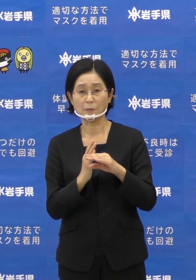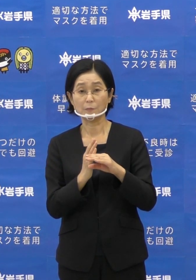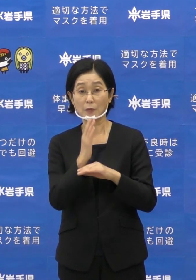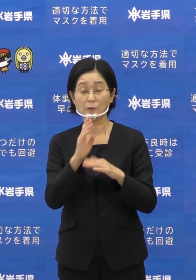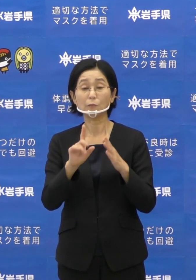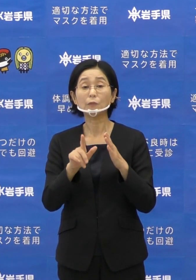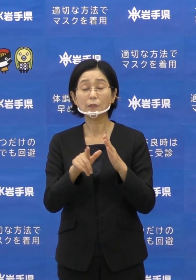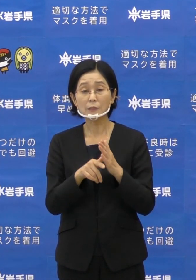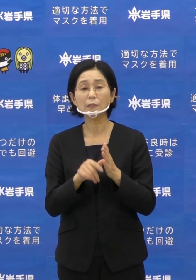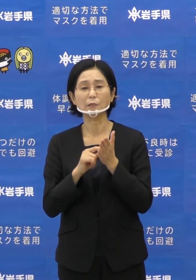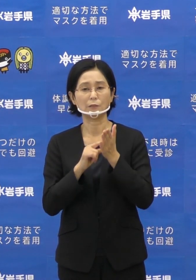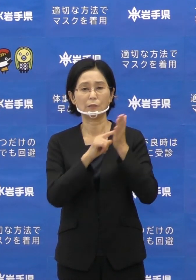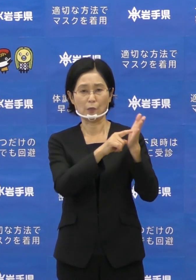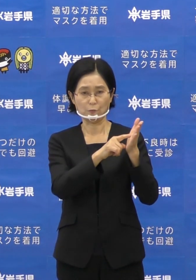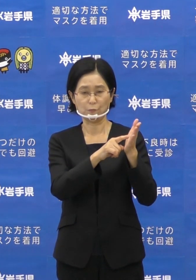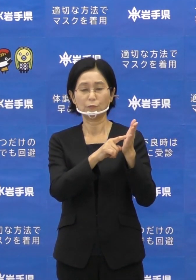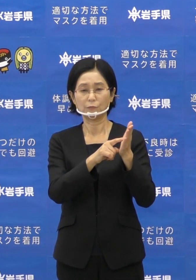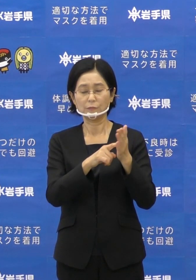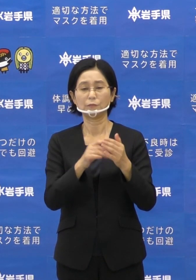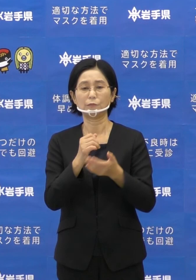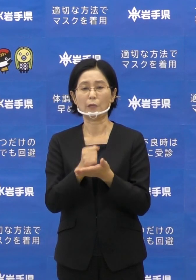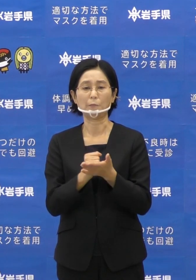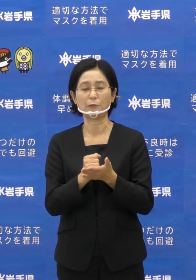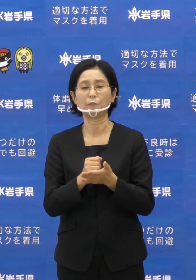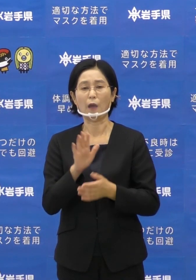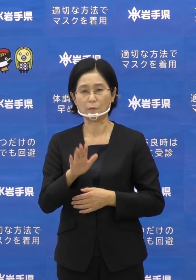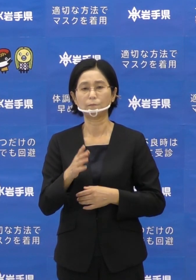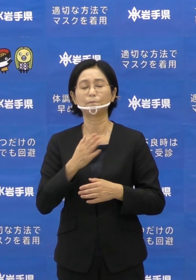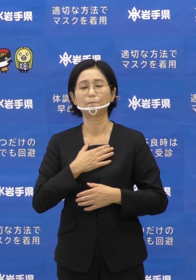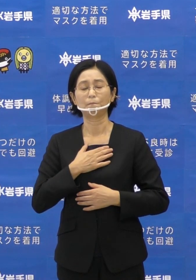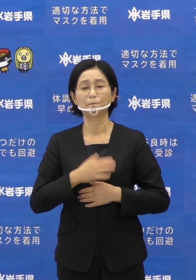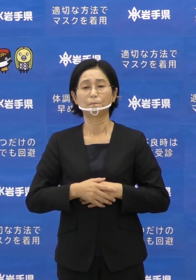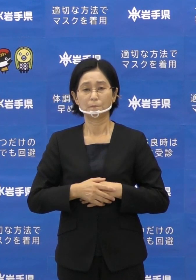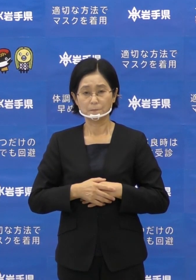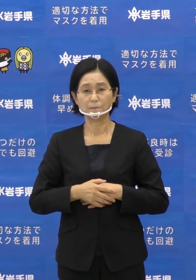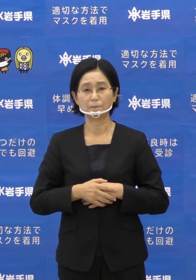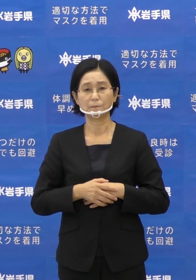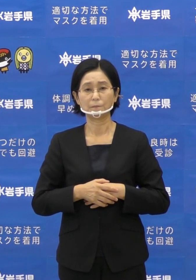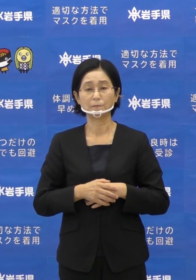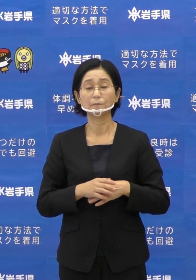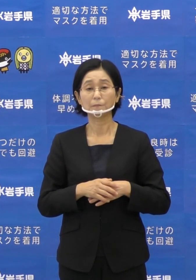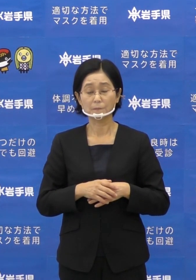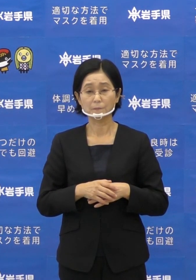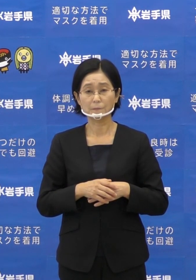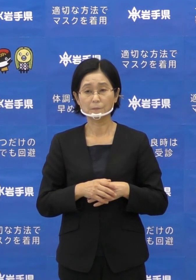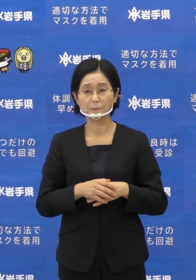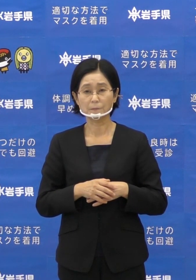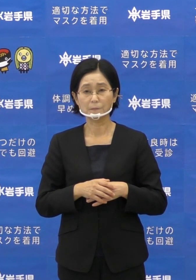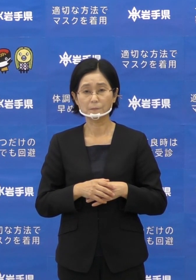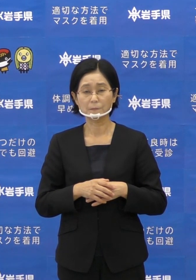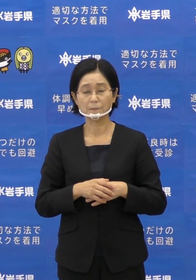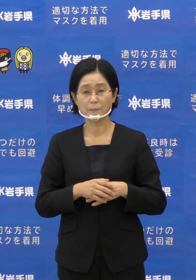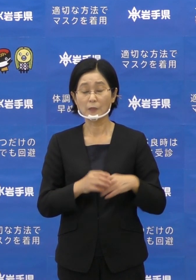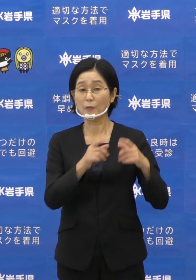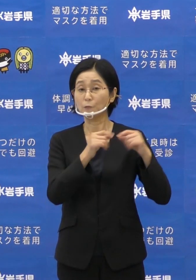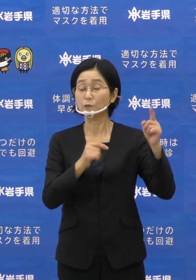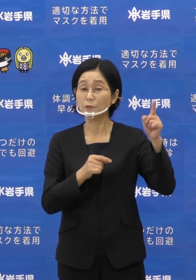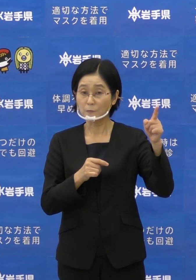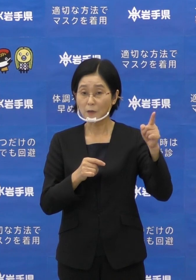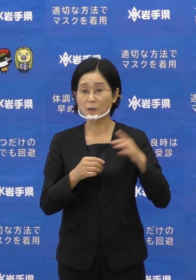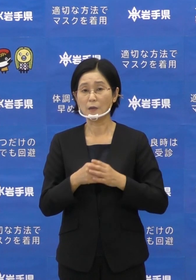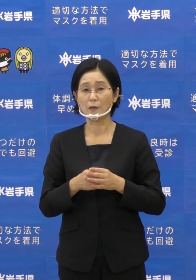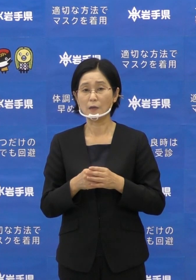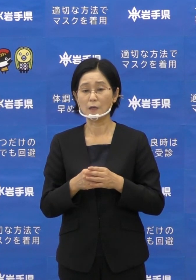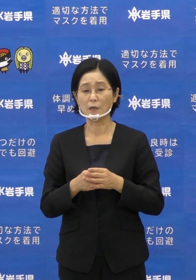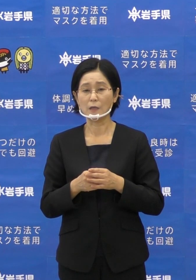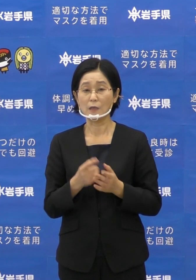思うんですけど、そのこれまで政府はグループで都道府県単体でその適用を決め